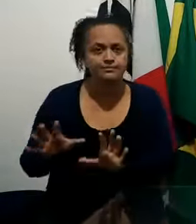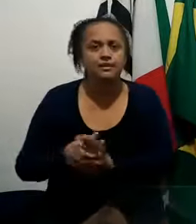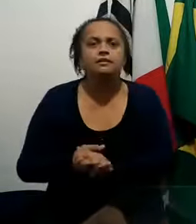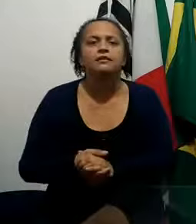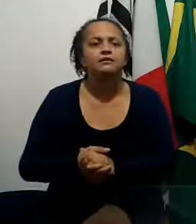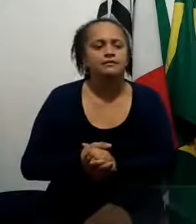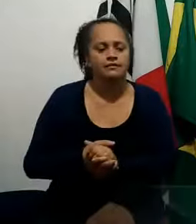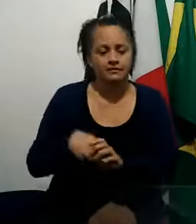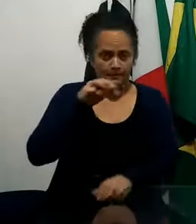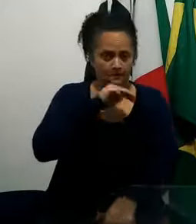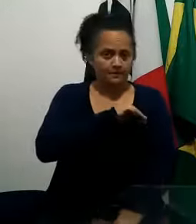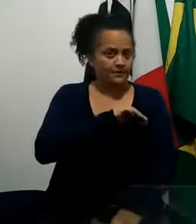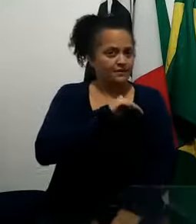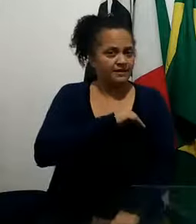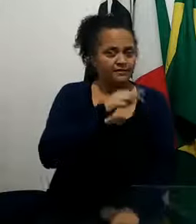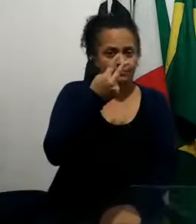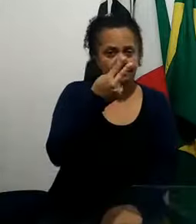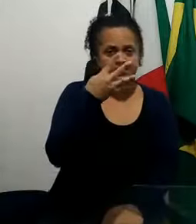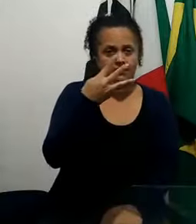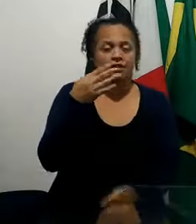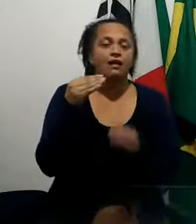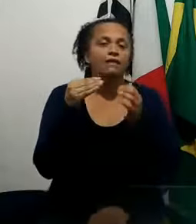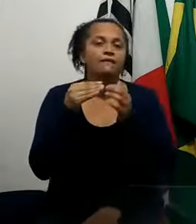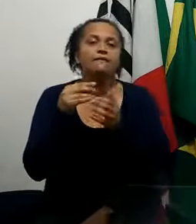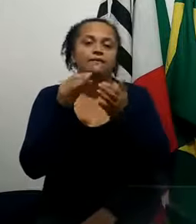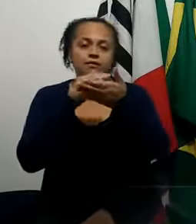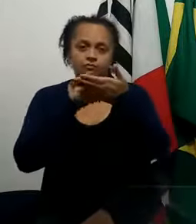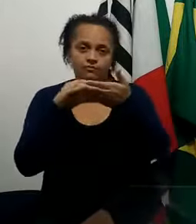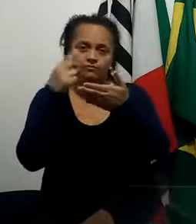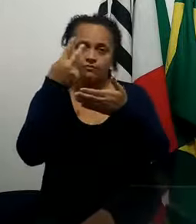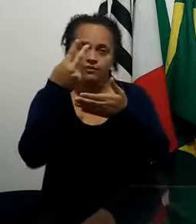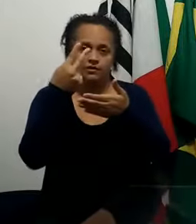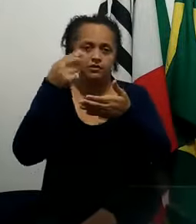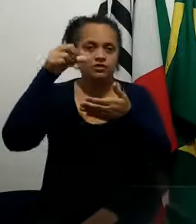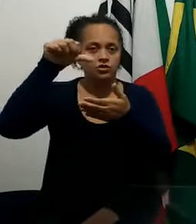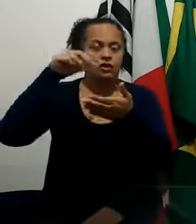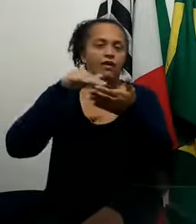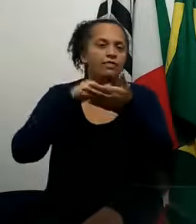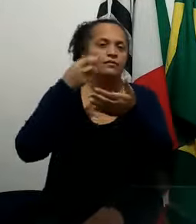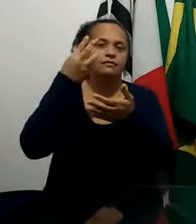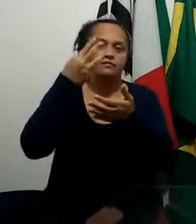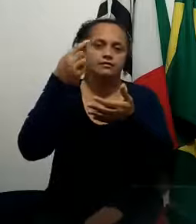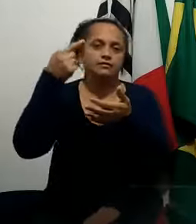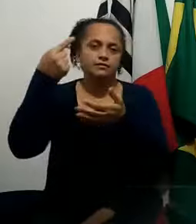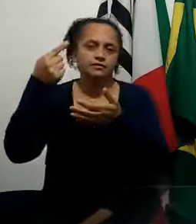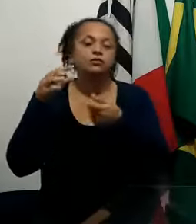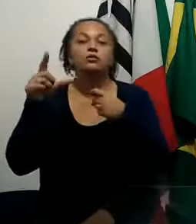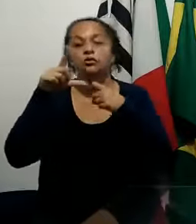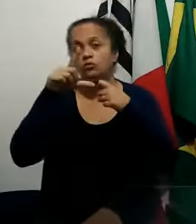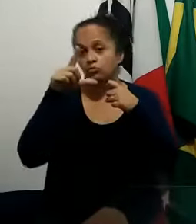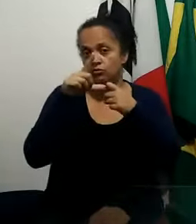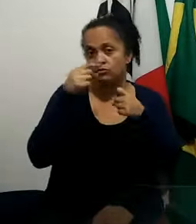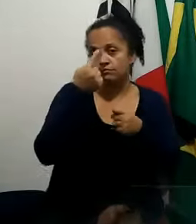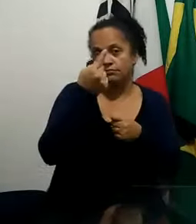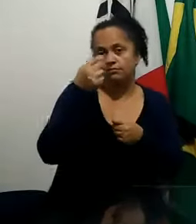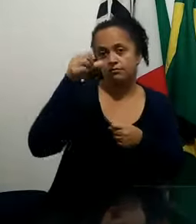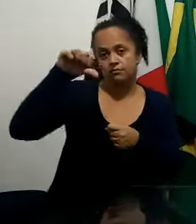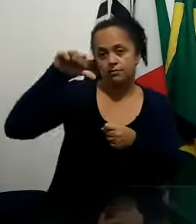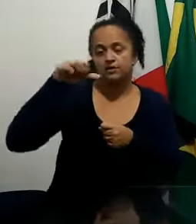Mateus 24, do 29 ao 31, Lucas 19, do 11 ao 27